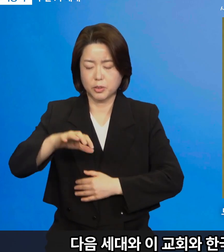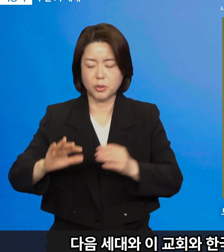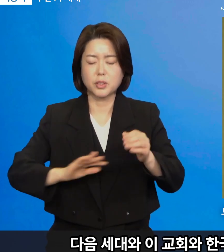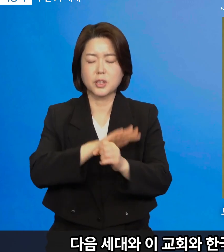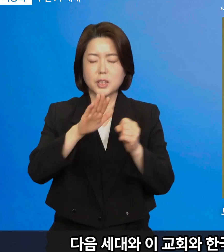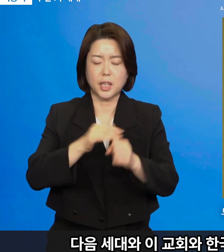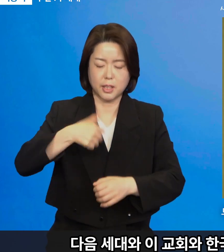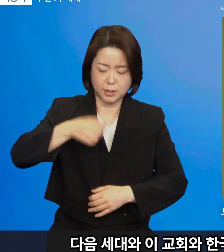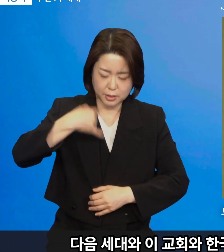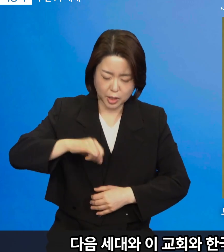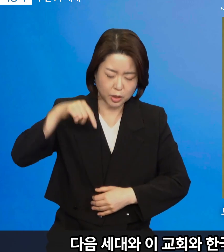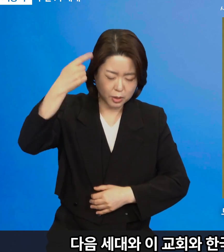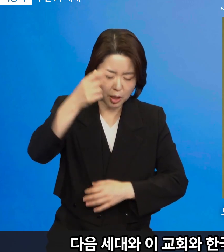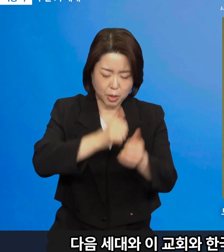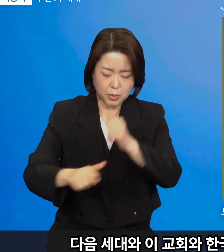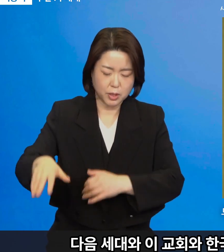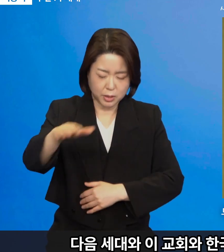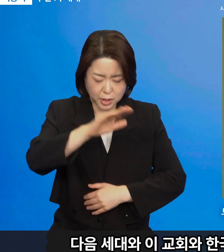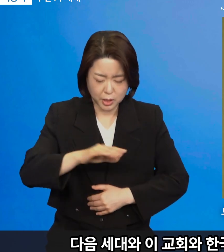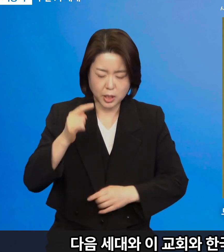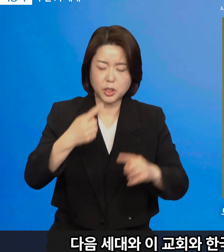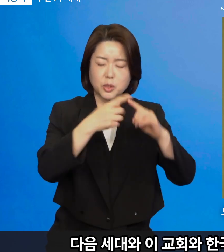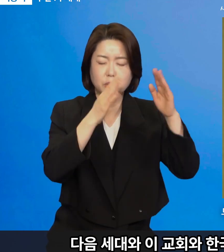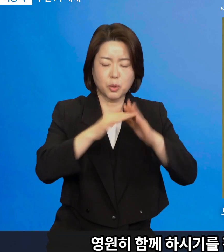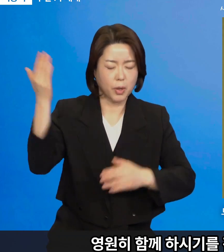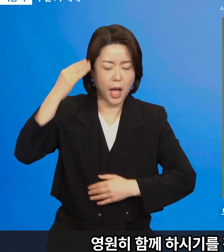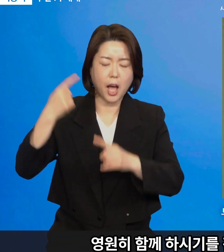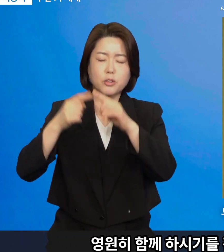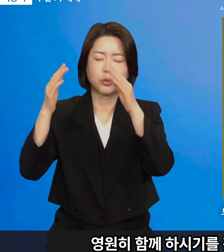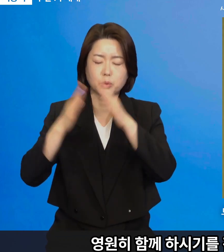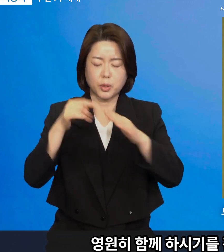다음 세대와 이 교회와 한국교회, 나라와 민족